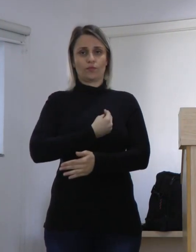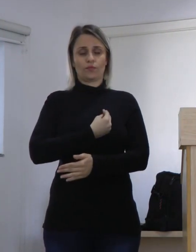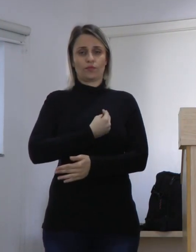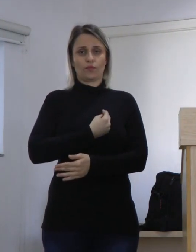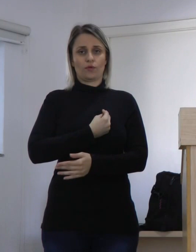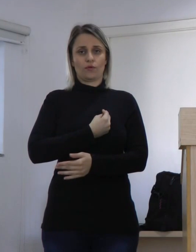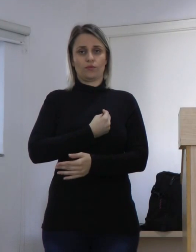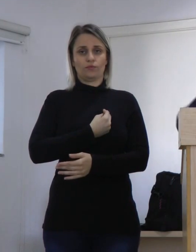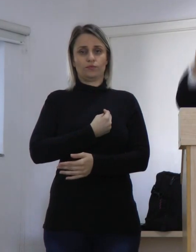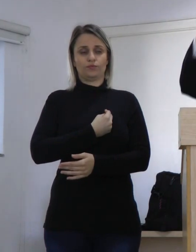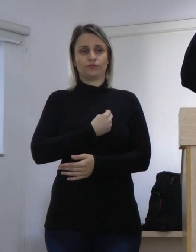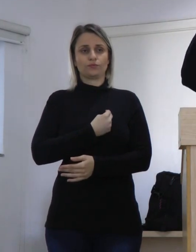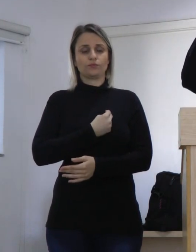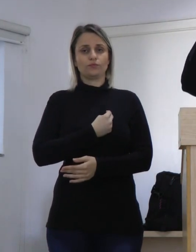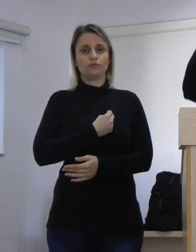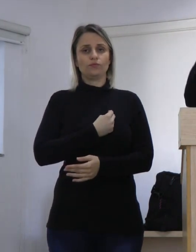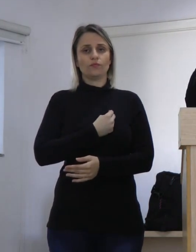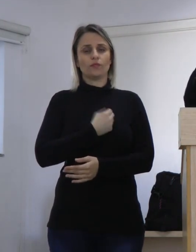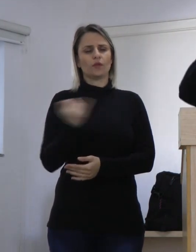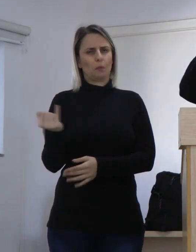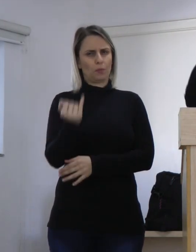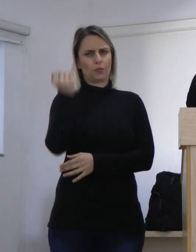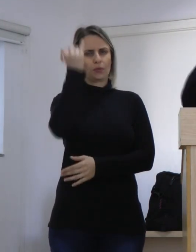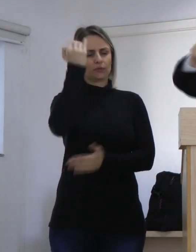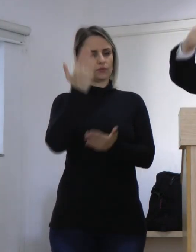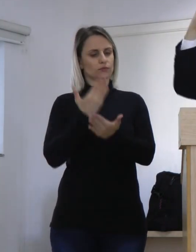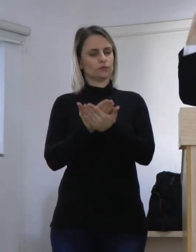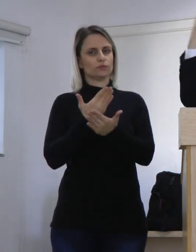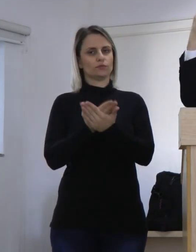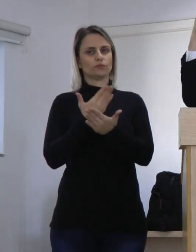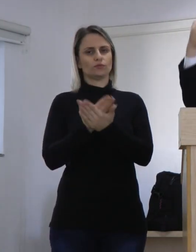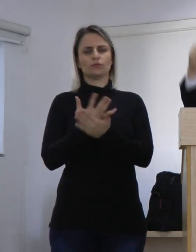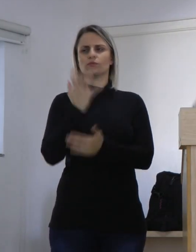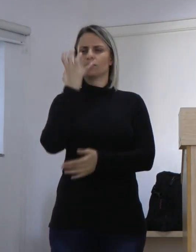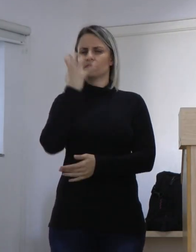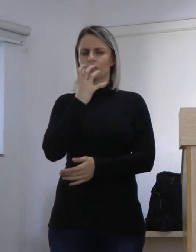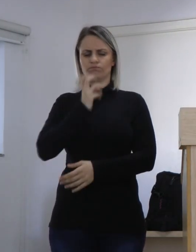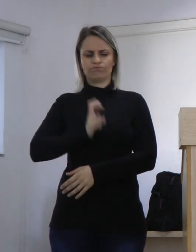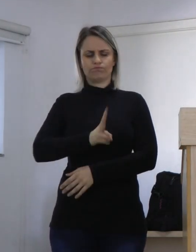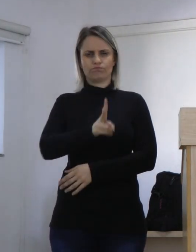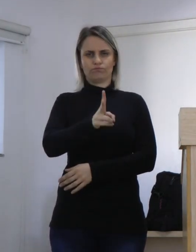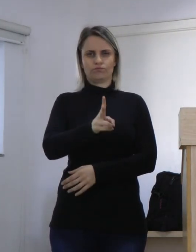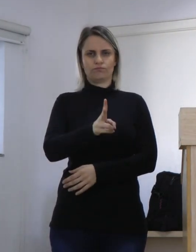informava, a importância de um estudo sério, continuado, permanente.